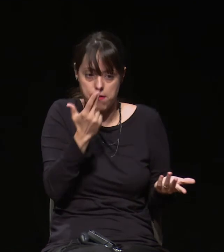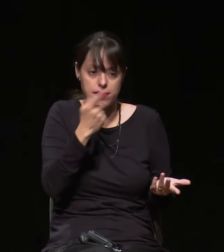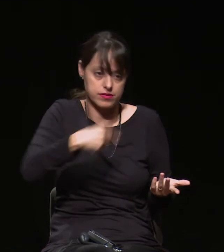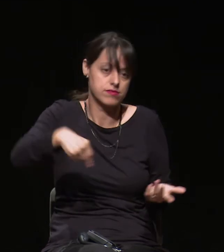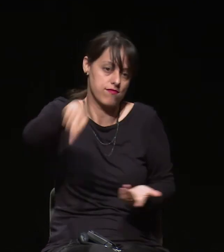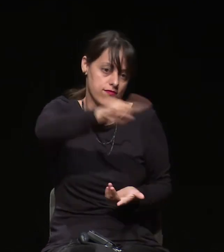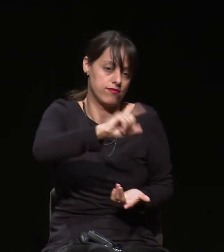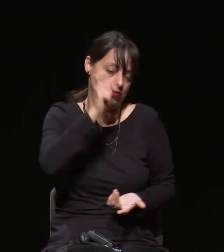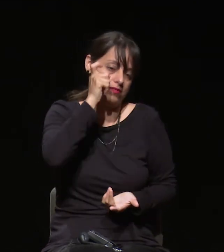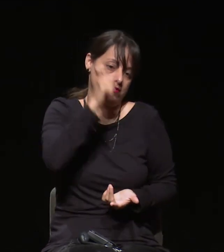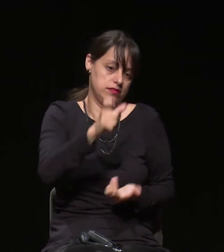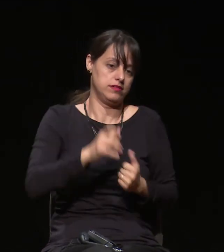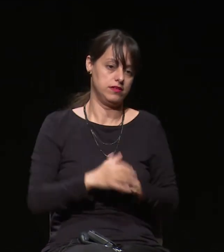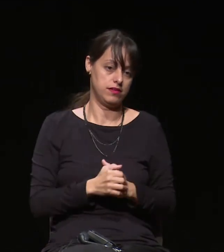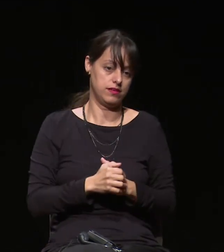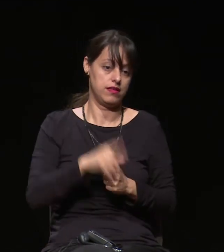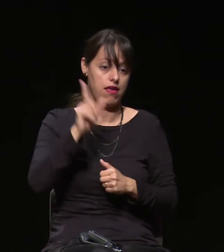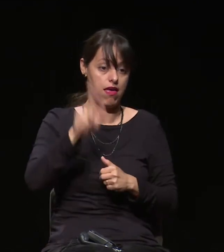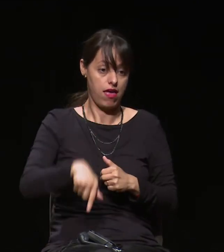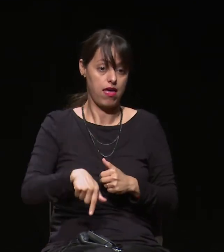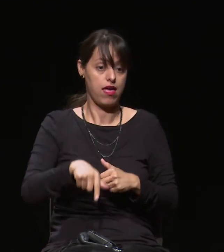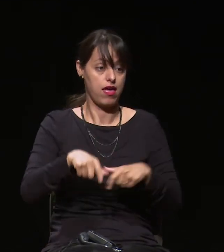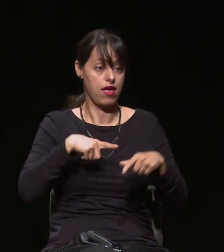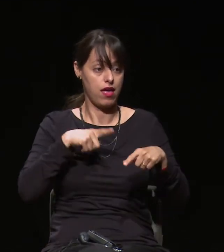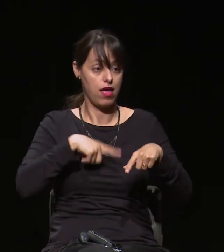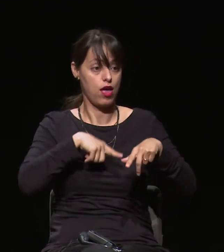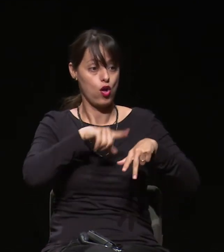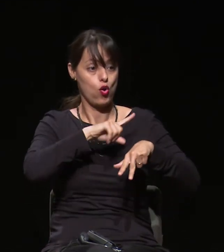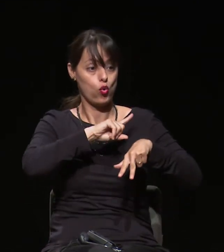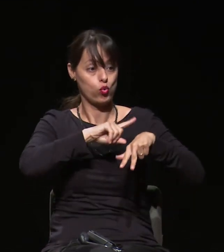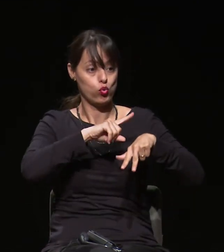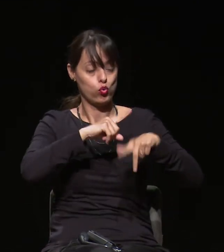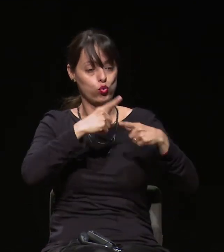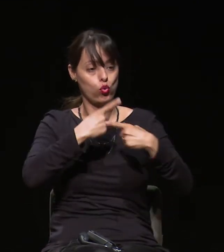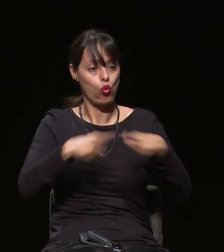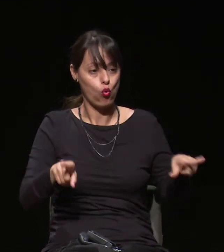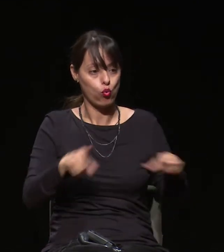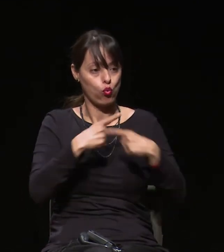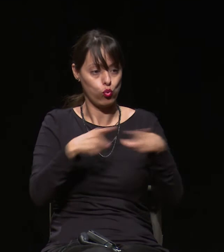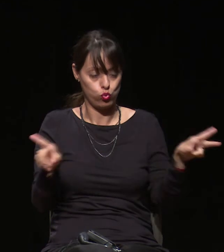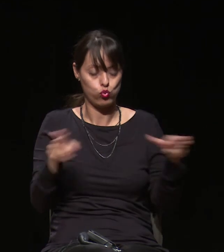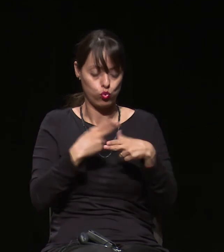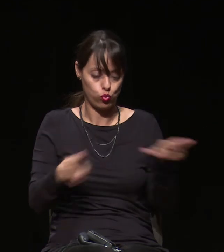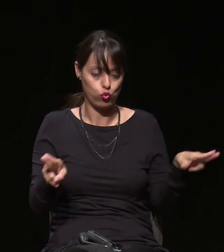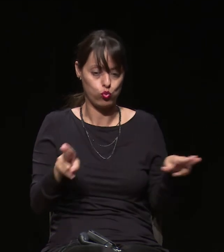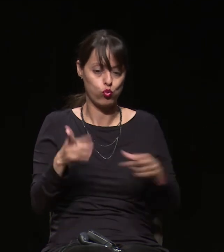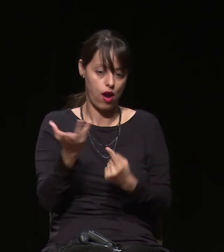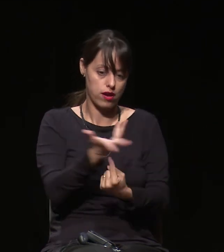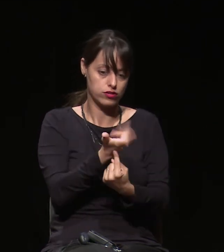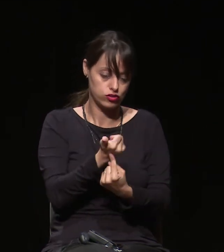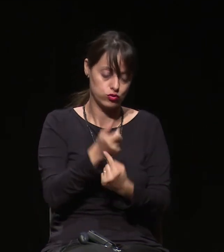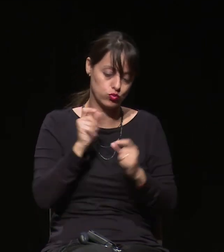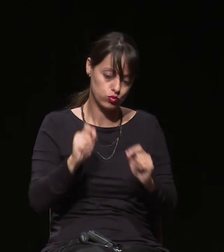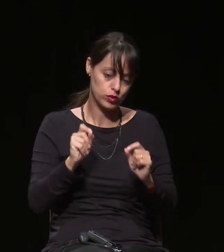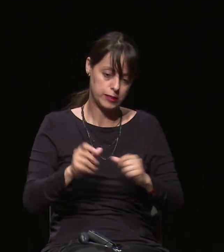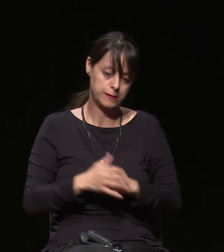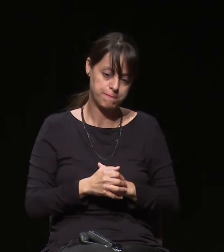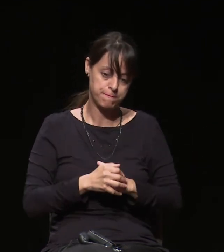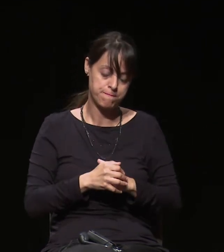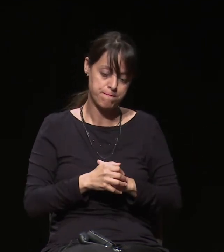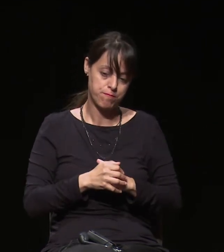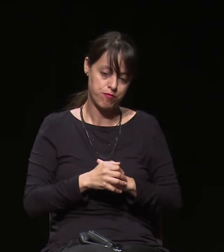a vocês, o nu artístico. Nesse caso, são ainda mais evidentes e persistentes